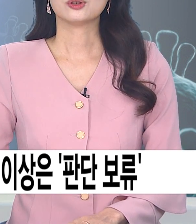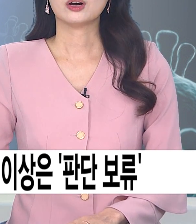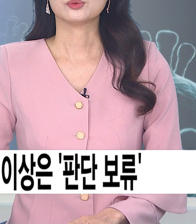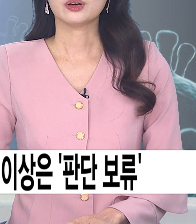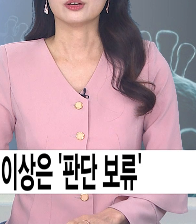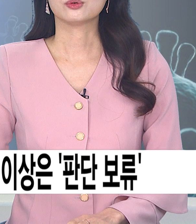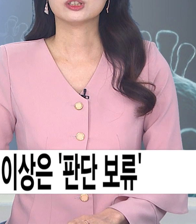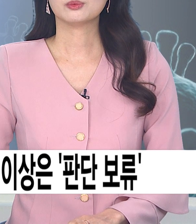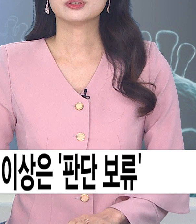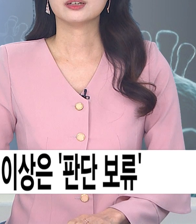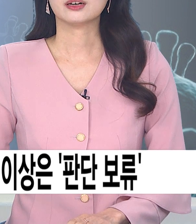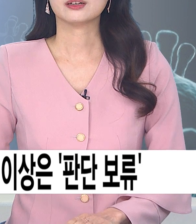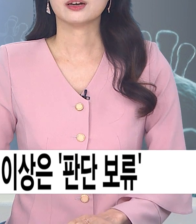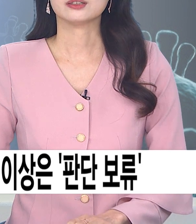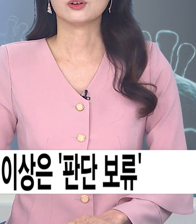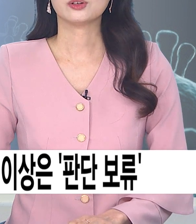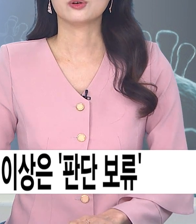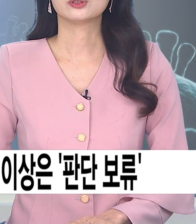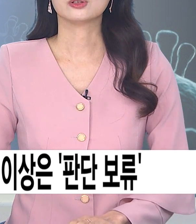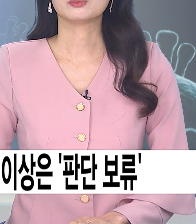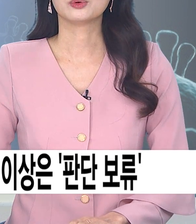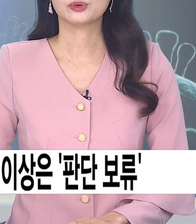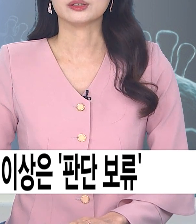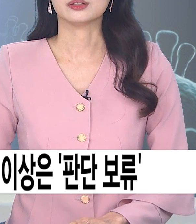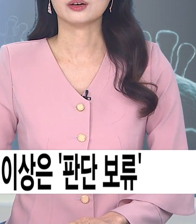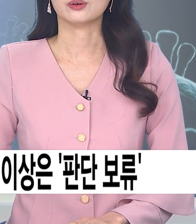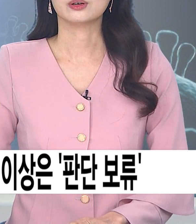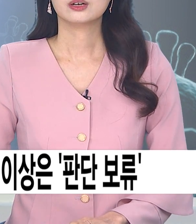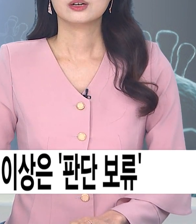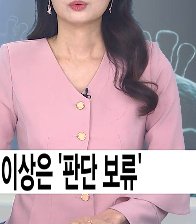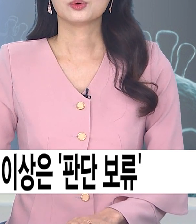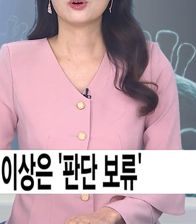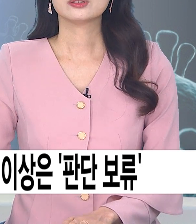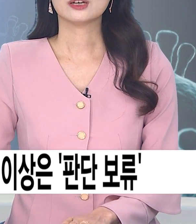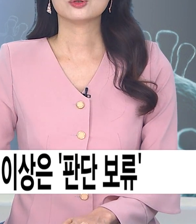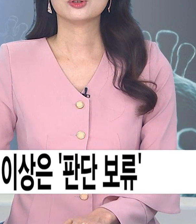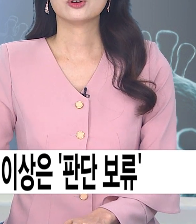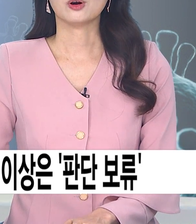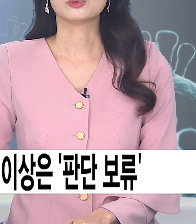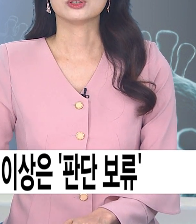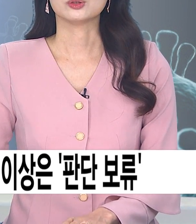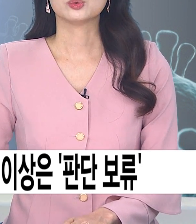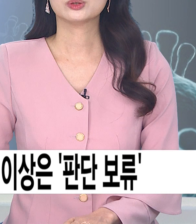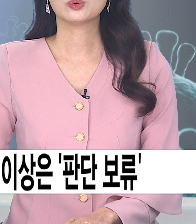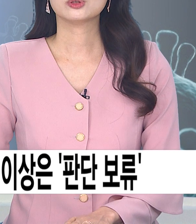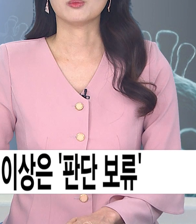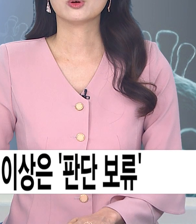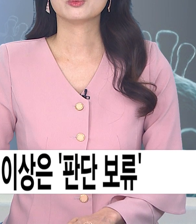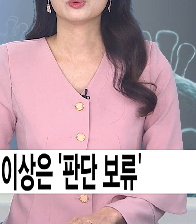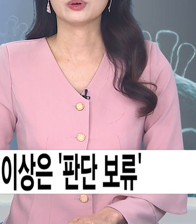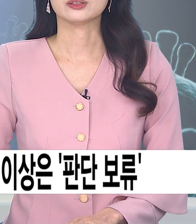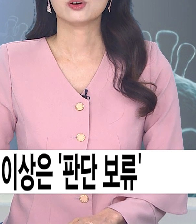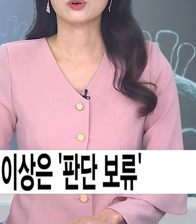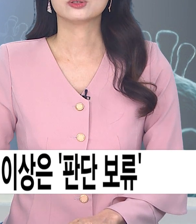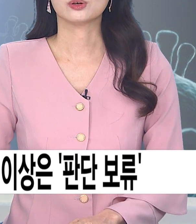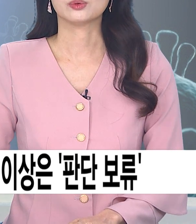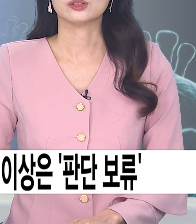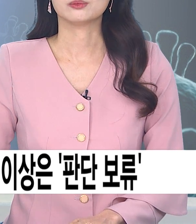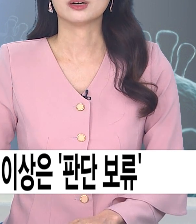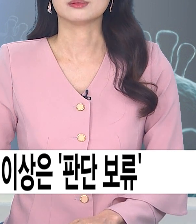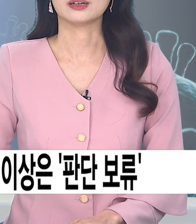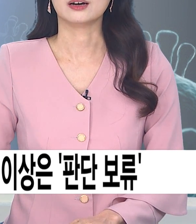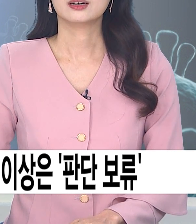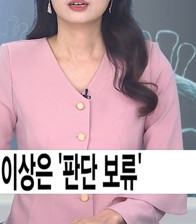이상에 투여하되 65세 이상에 대해선 결정을 보류했는데요. 고령자 투여 여부는 최종 점검위원회에서